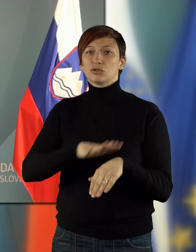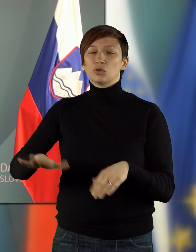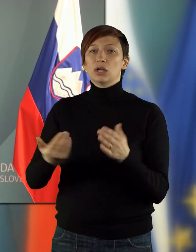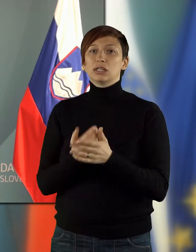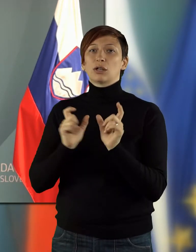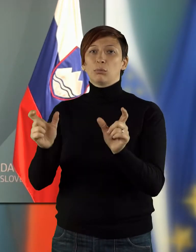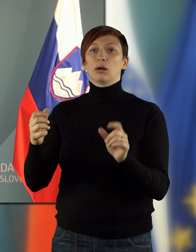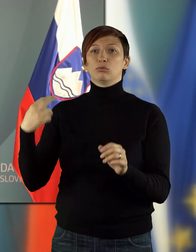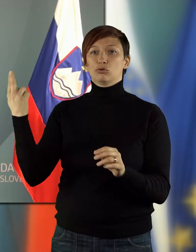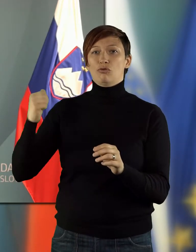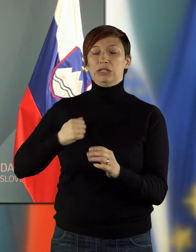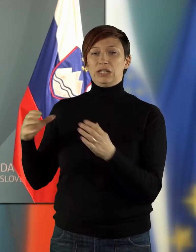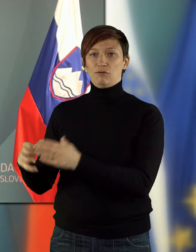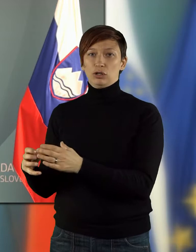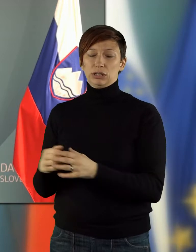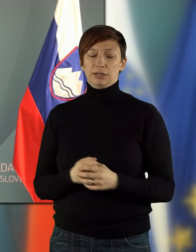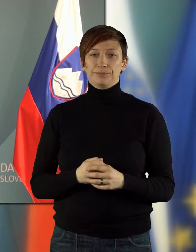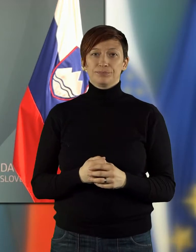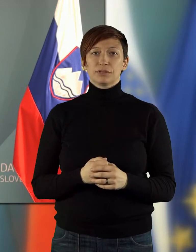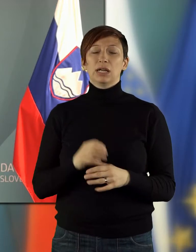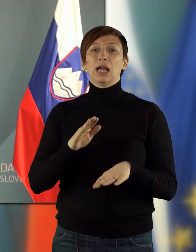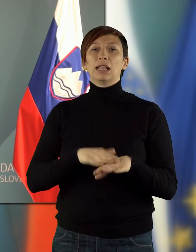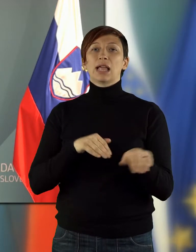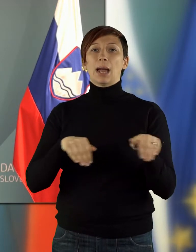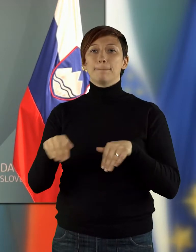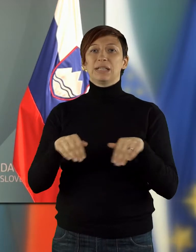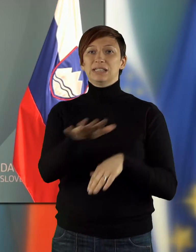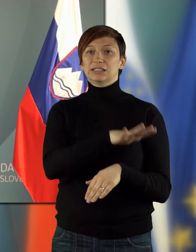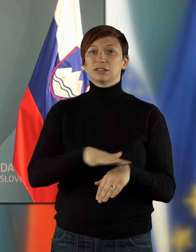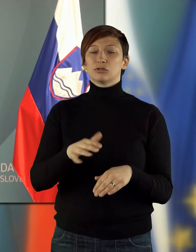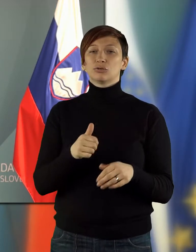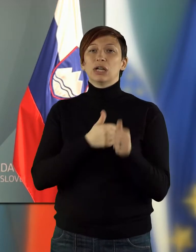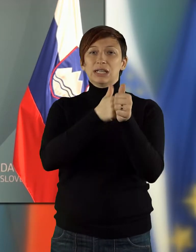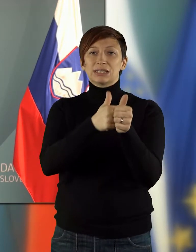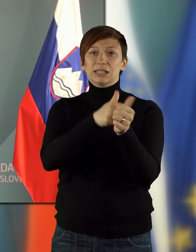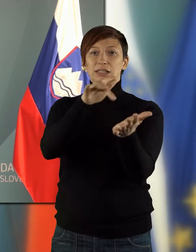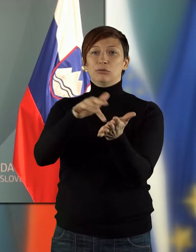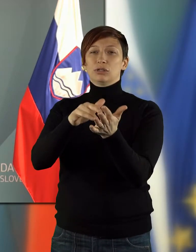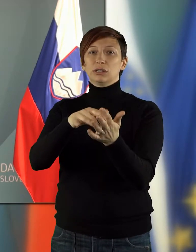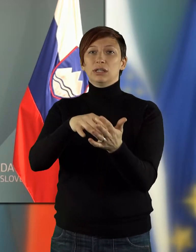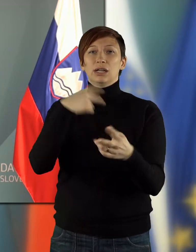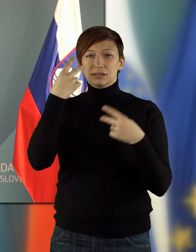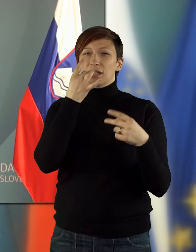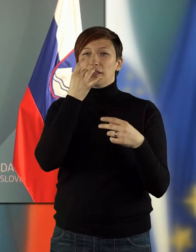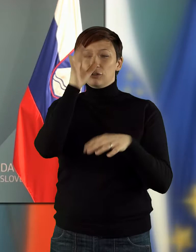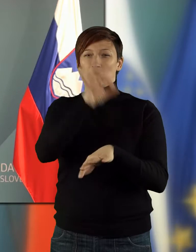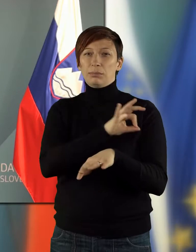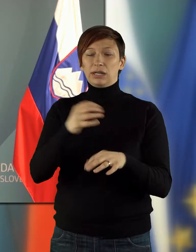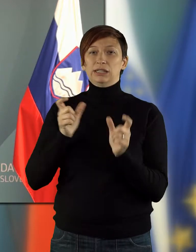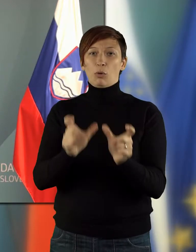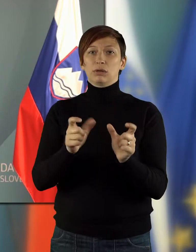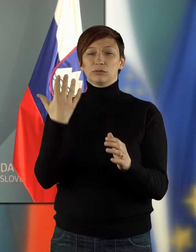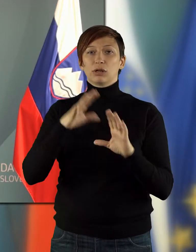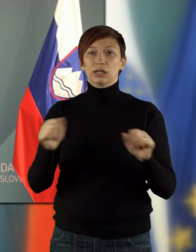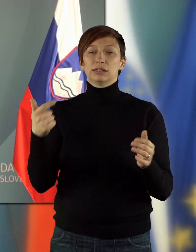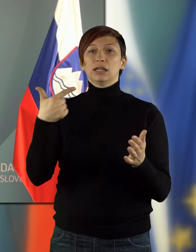za obrambo oziroma Slovenski vojski. Na ministrstvu sledimo ciljem strateškega pregleda obrambe, ki smo